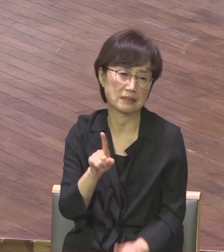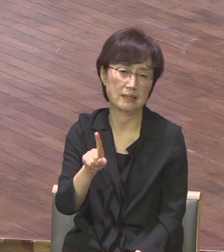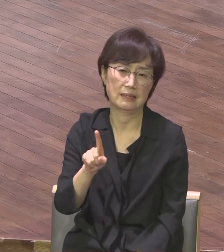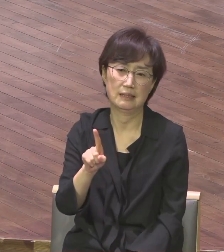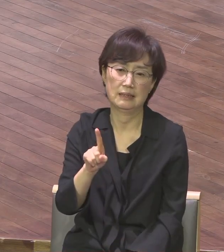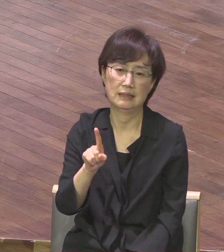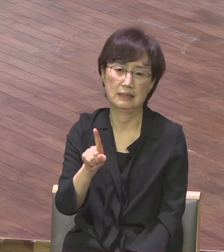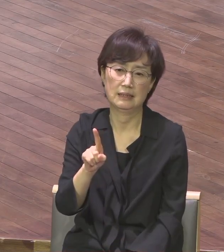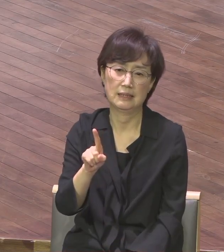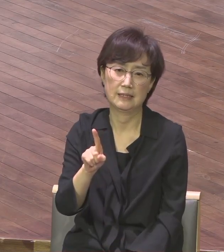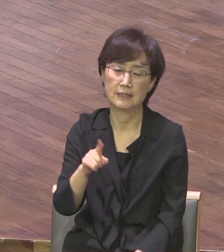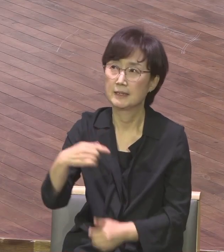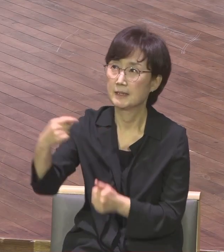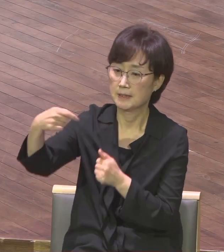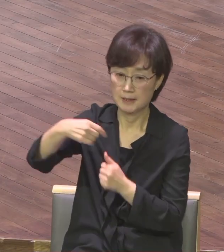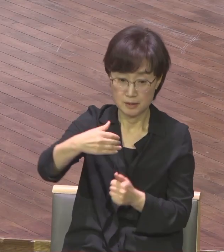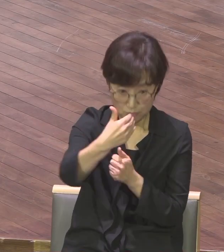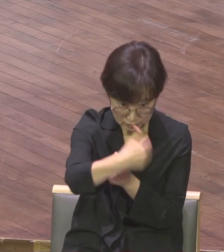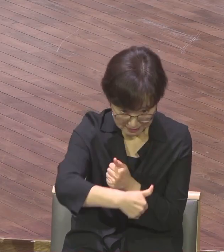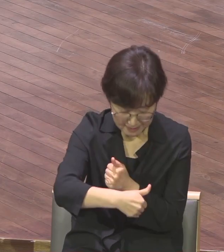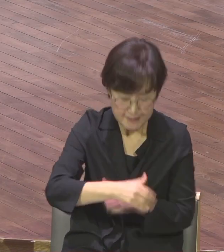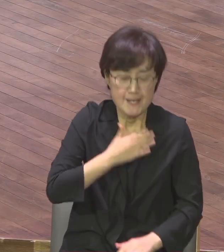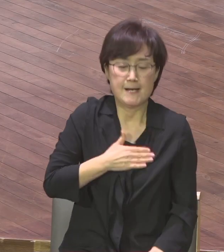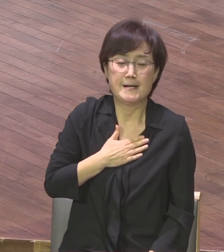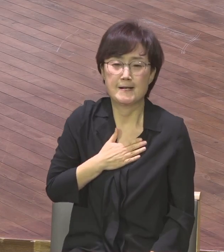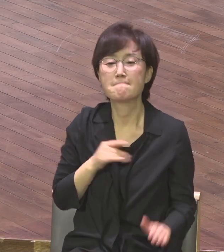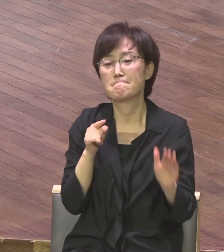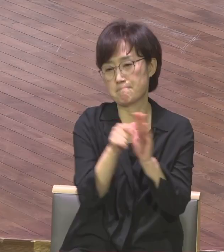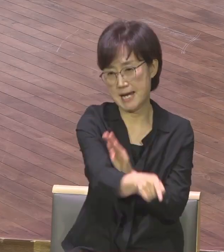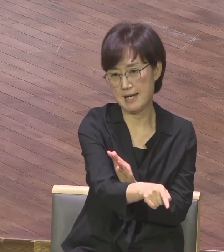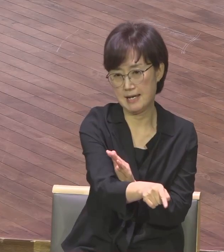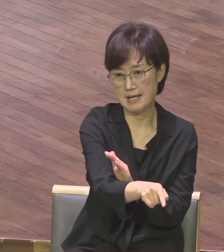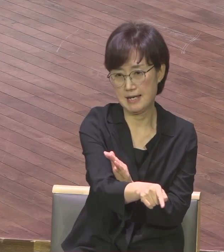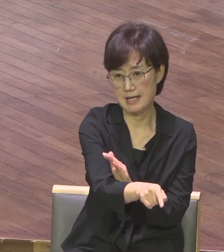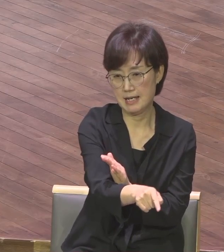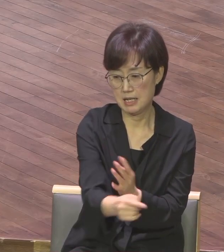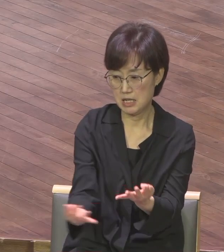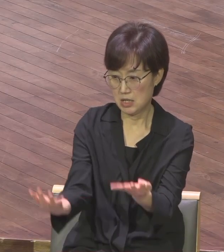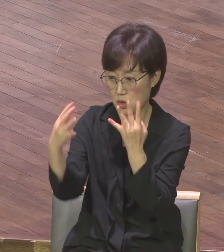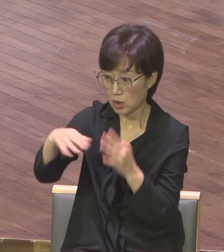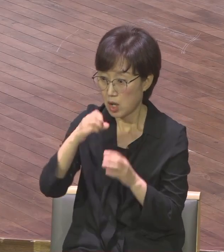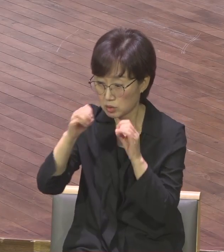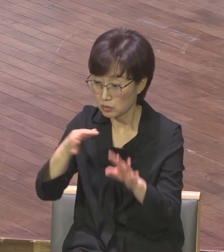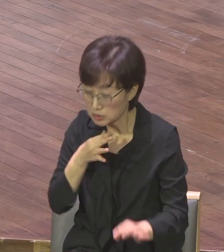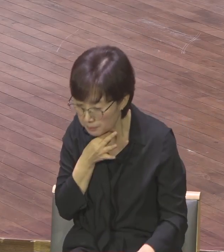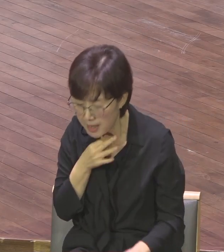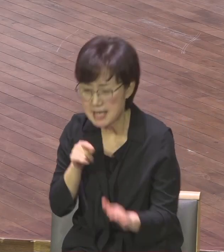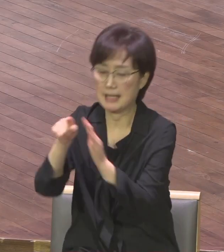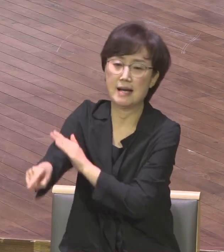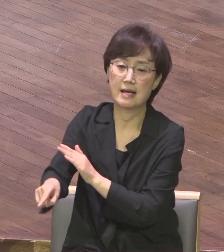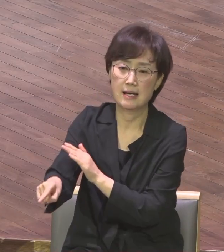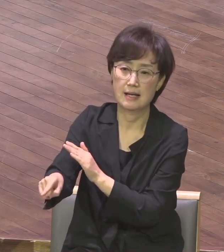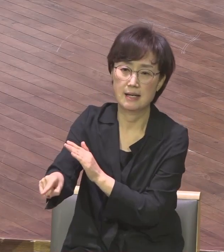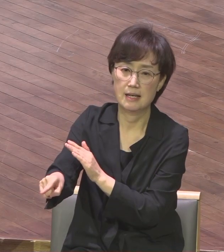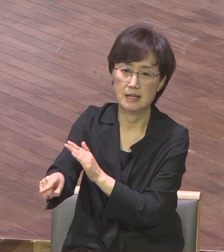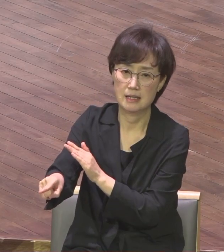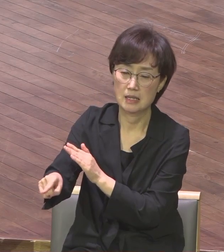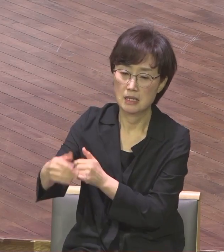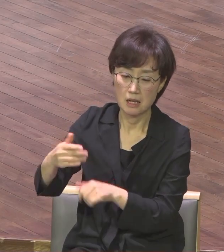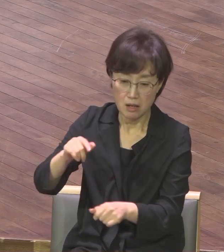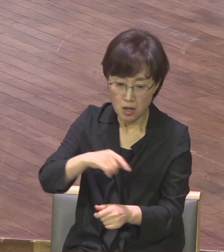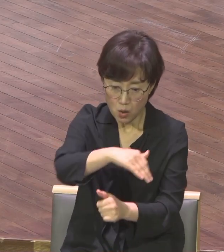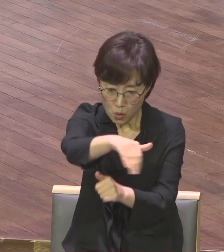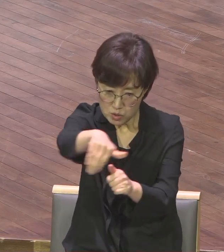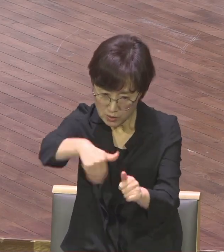무조건 나갔다고. 그리고 유치장전자 무조건 유치장 갔어요. 그런데 하나님이